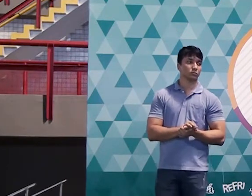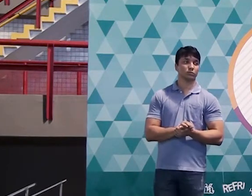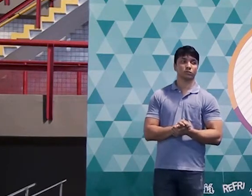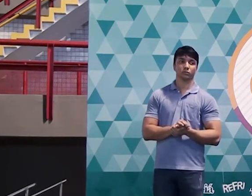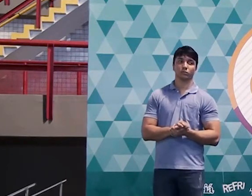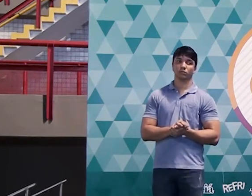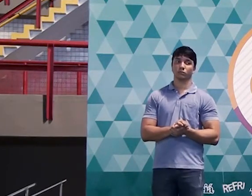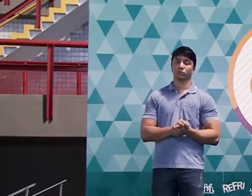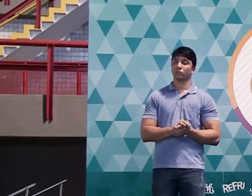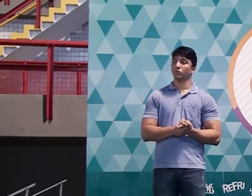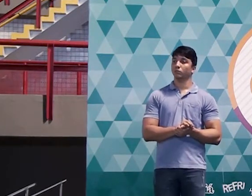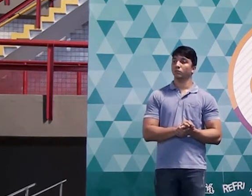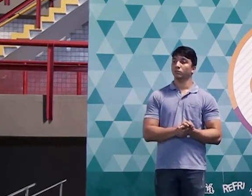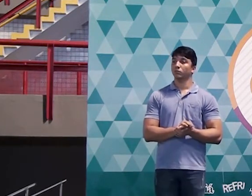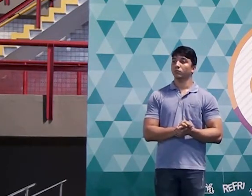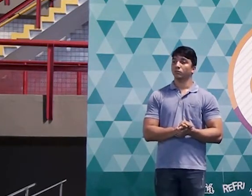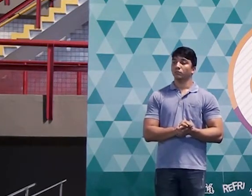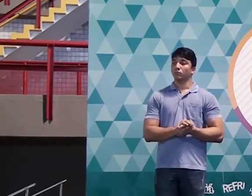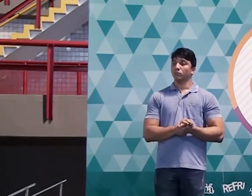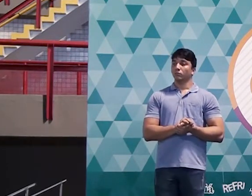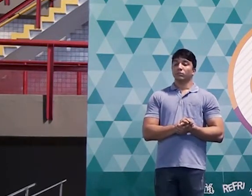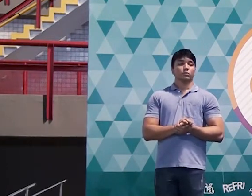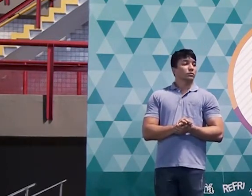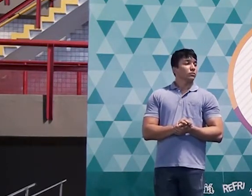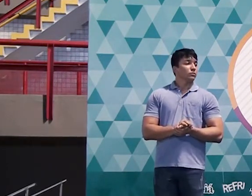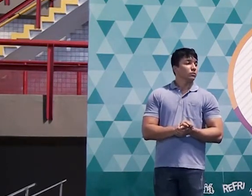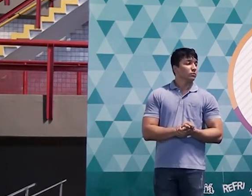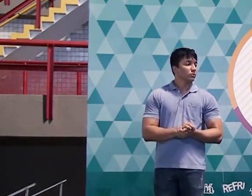ó. Bote aí.